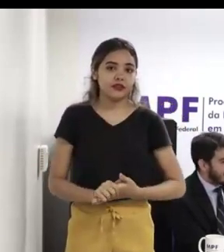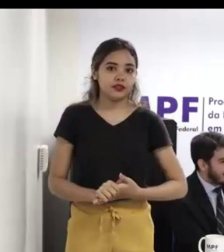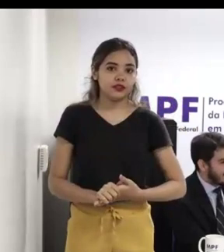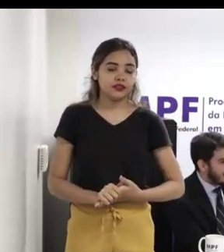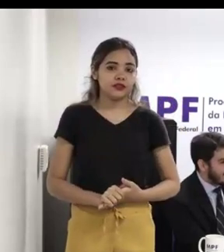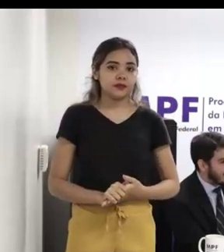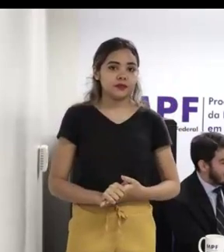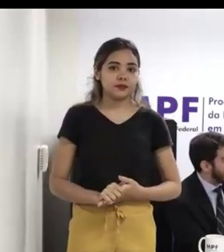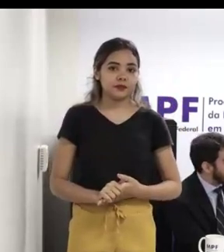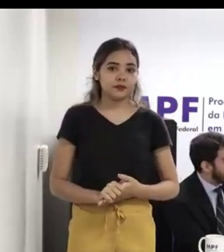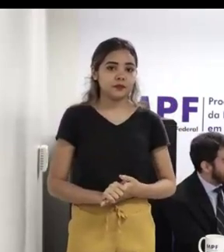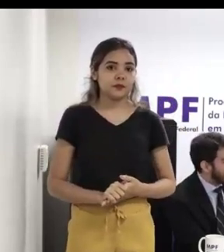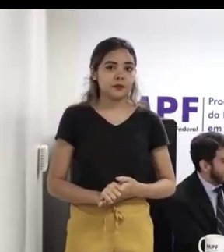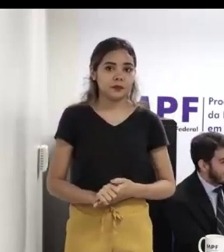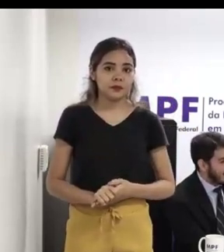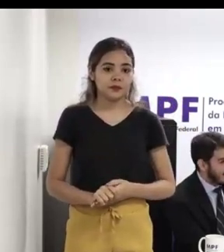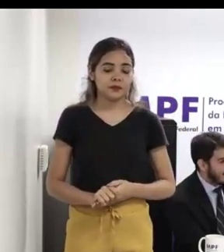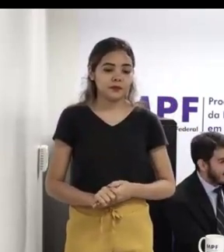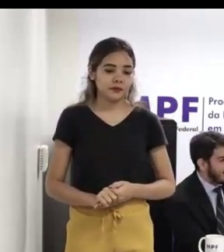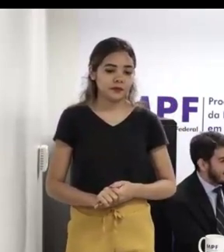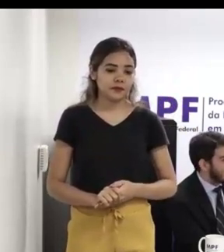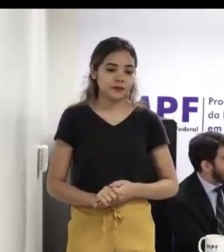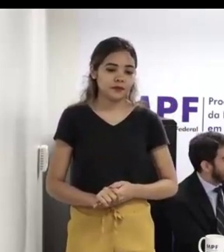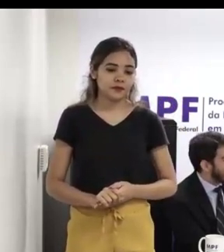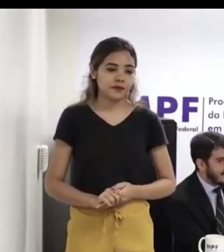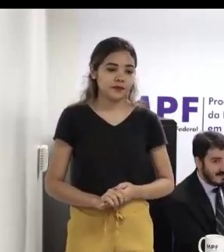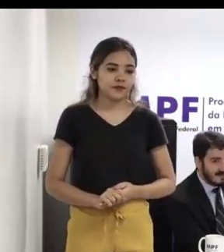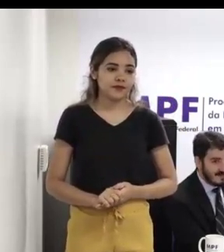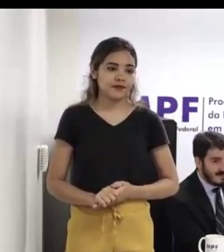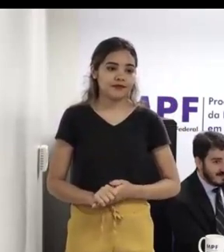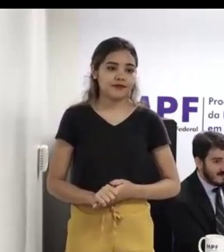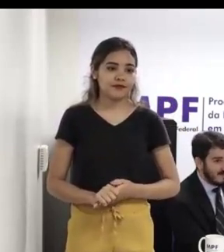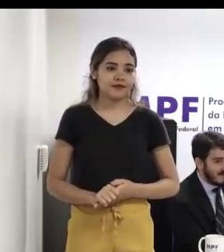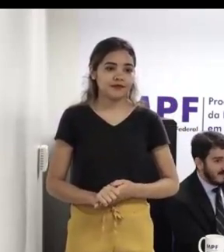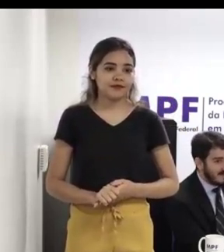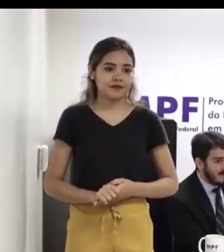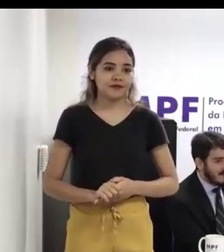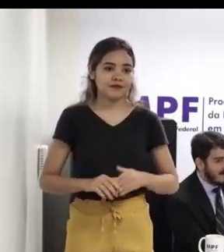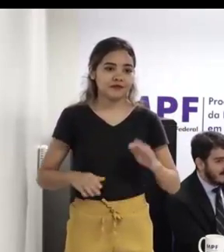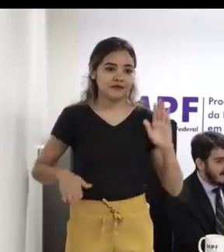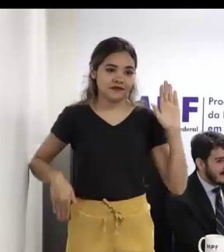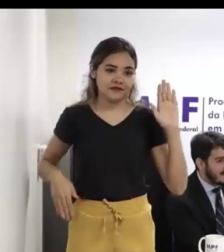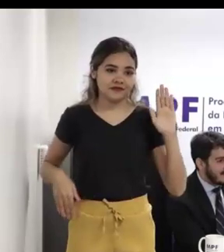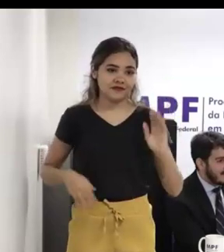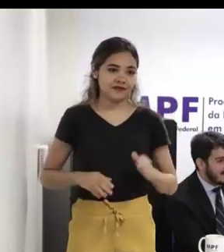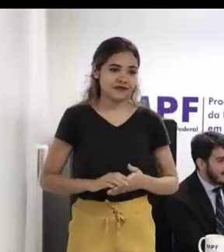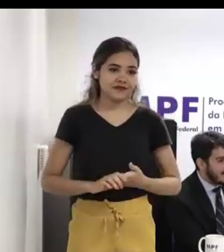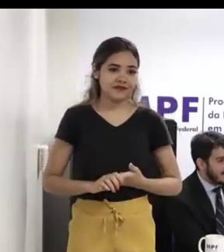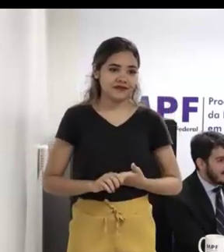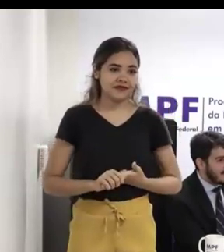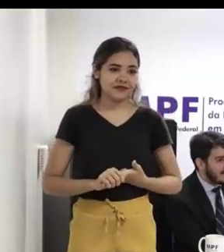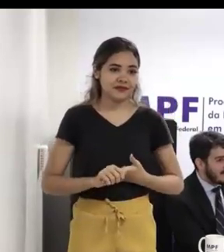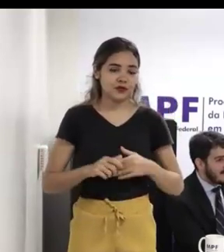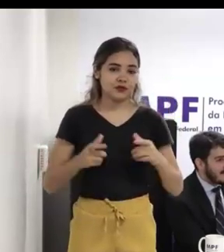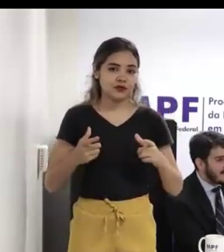ali no có e vamos ter também em Alter do Chão né então a gente